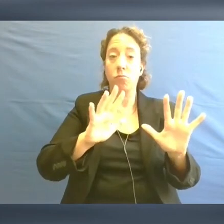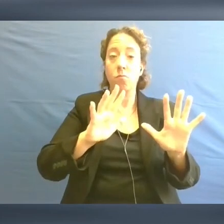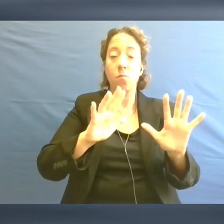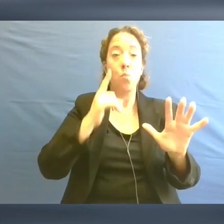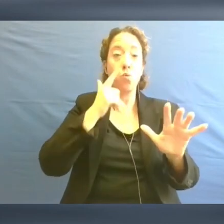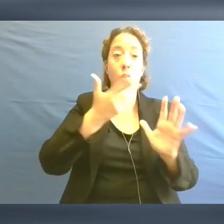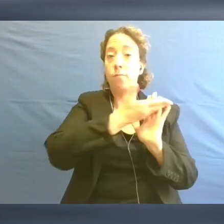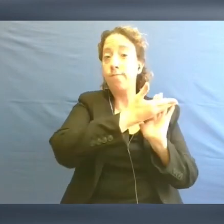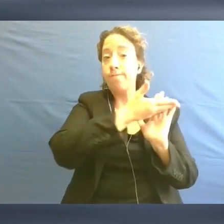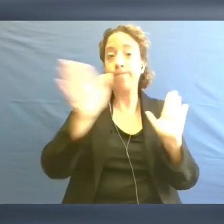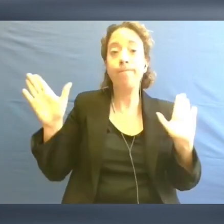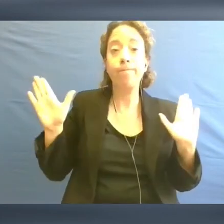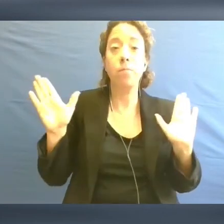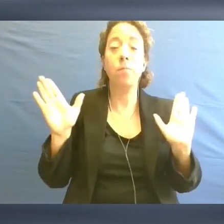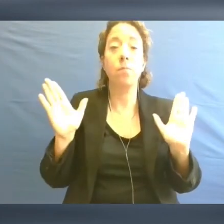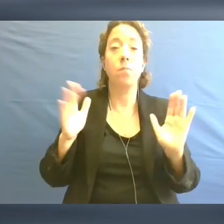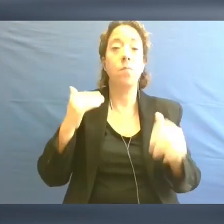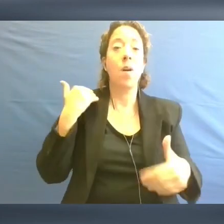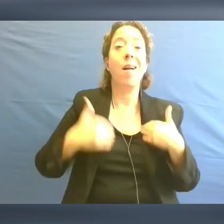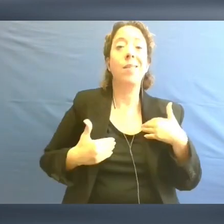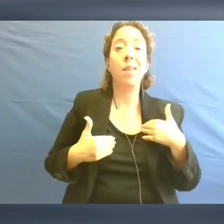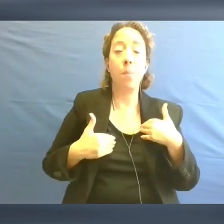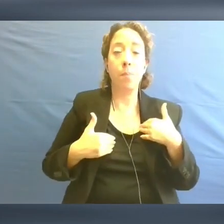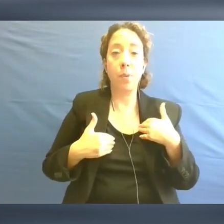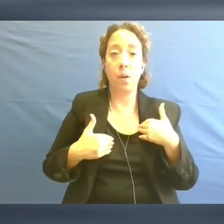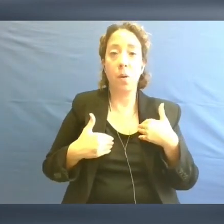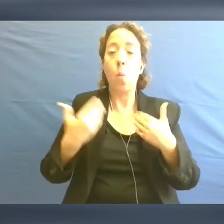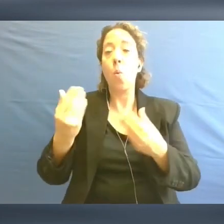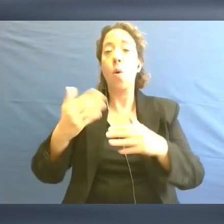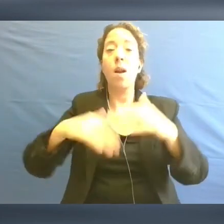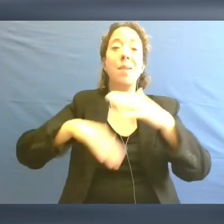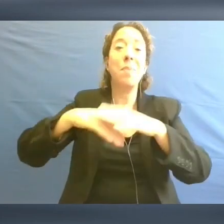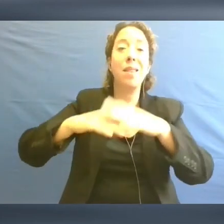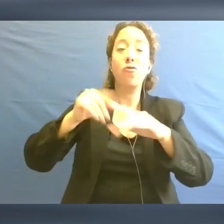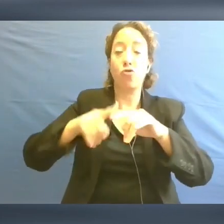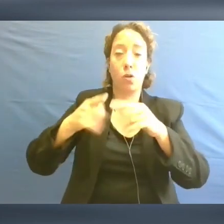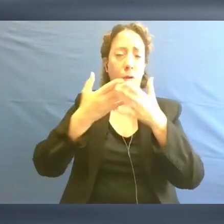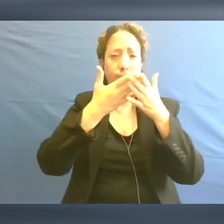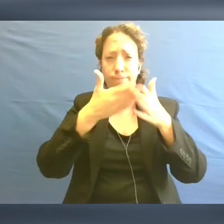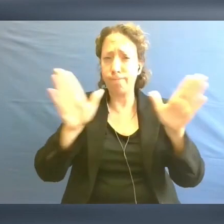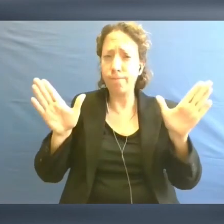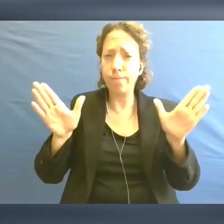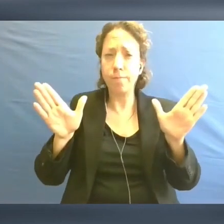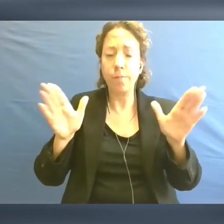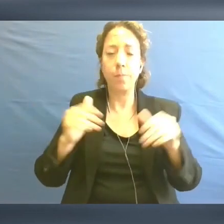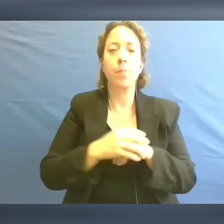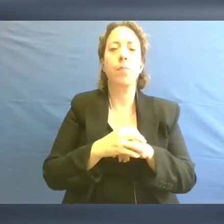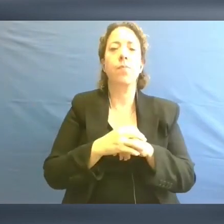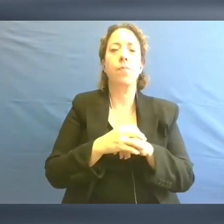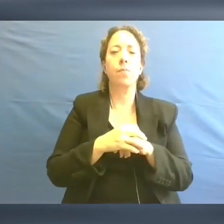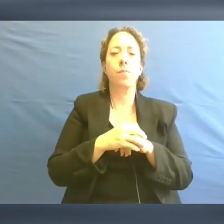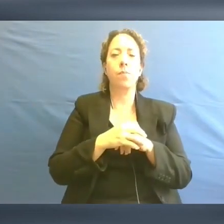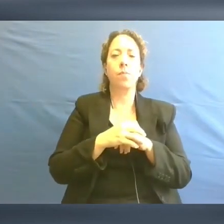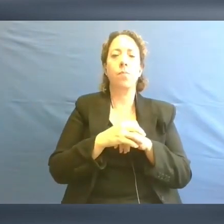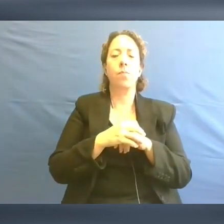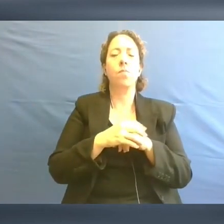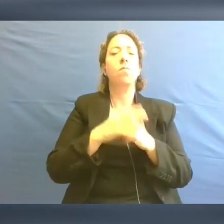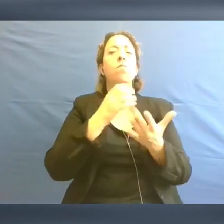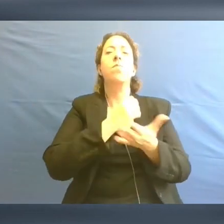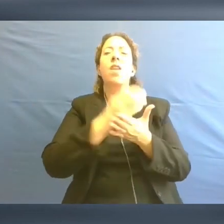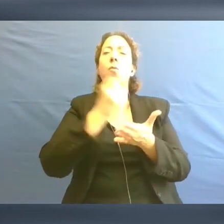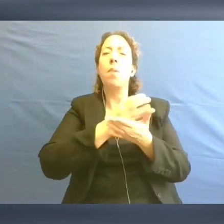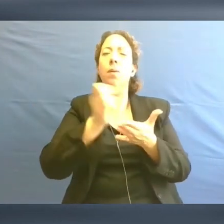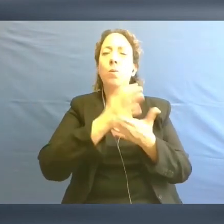grand nombre, à différents types de handicaps ou de limitations. Nous avons vu que l'information devenait beaucoup